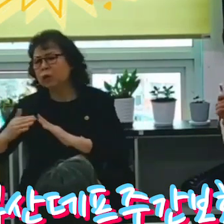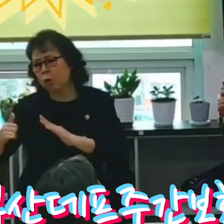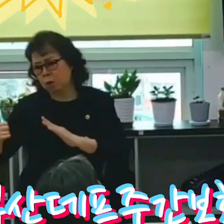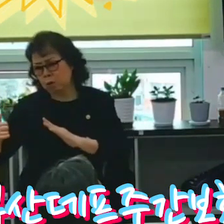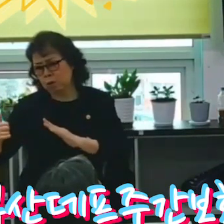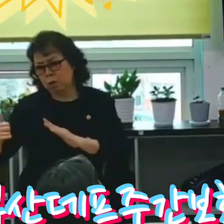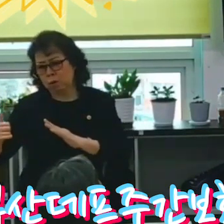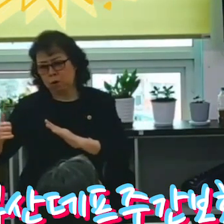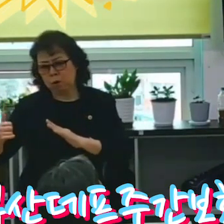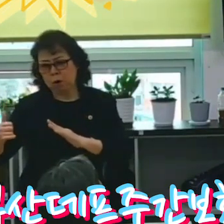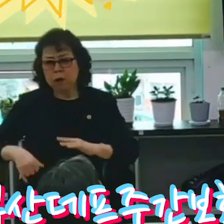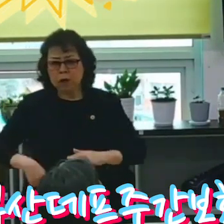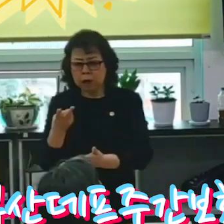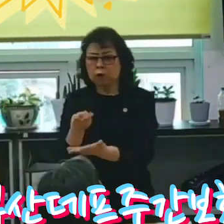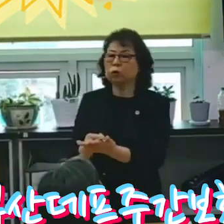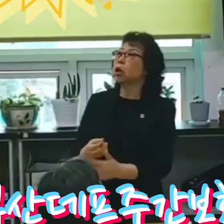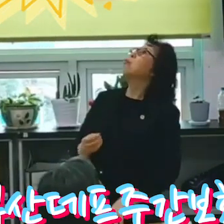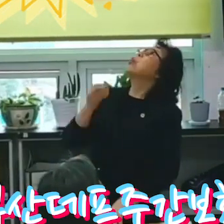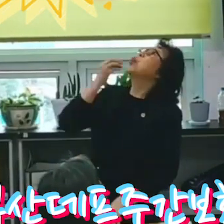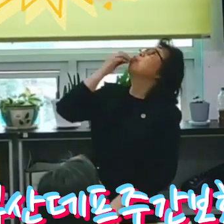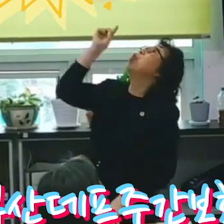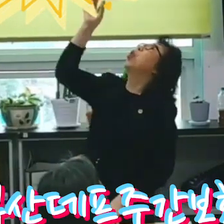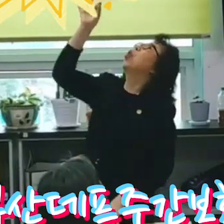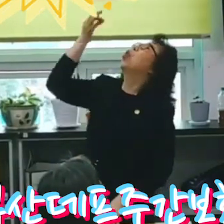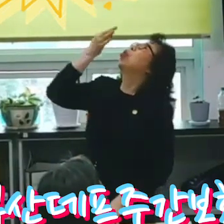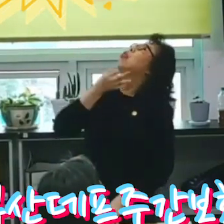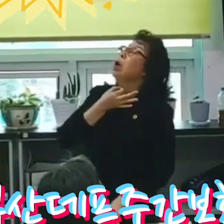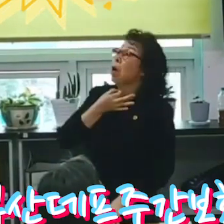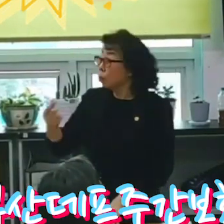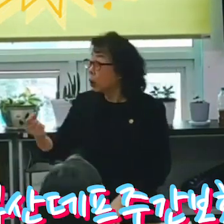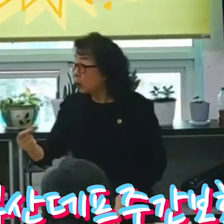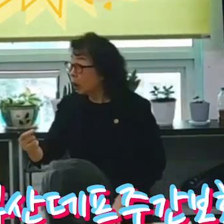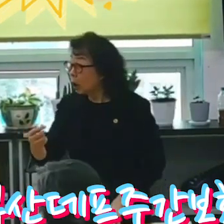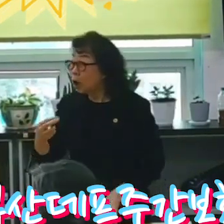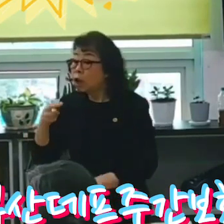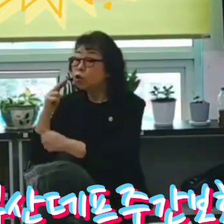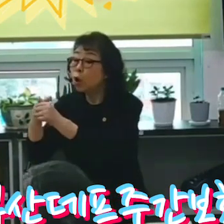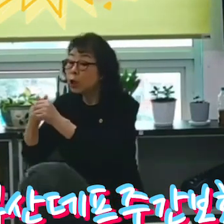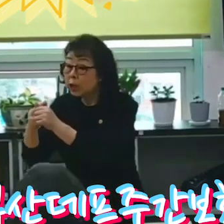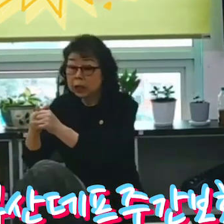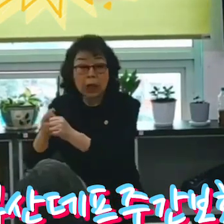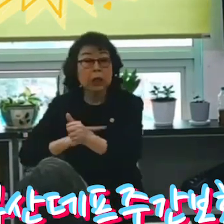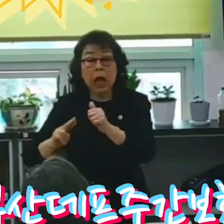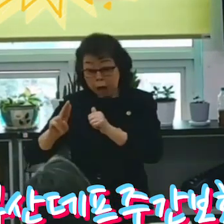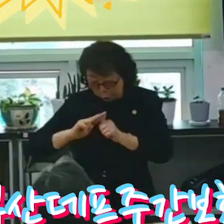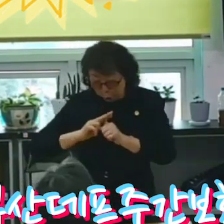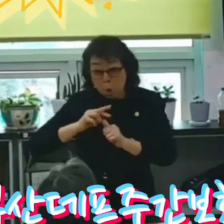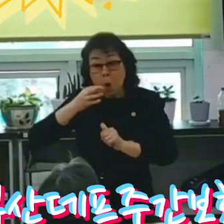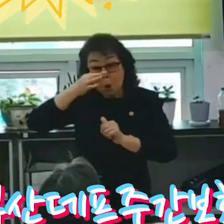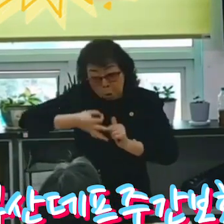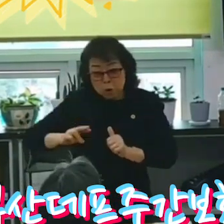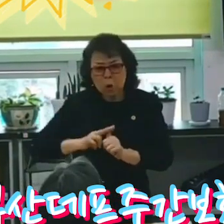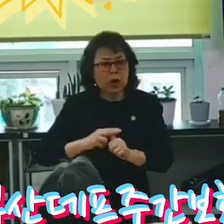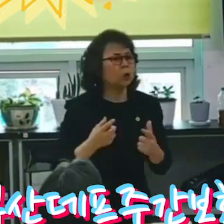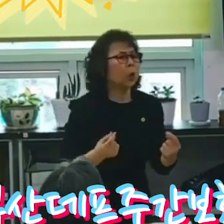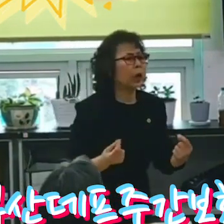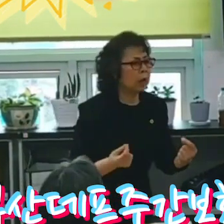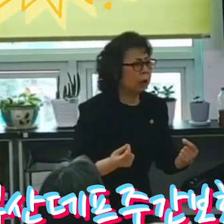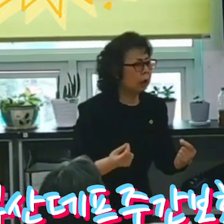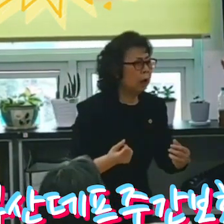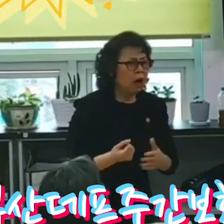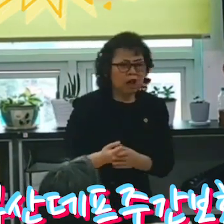어찌 보면 누워서 제가 침 뱉는 격이에요. 저한테 욕하는 격이거든요. 예. 그래서 이게 이제 내가